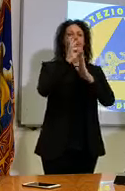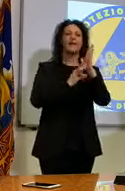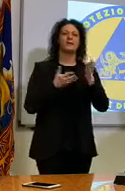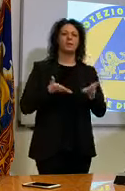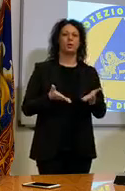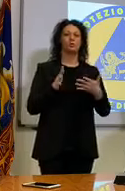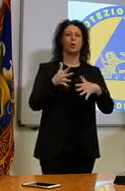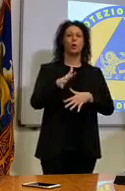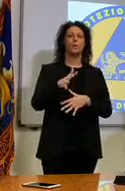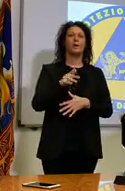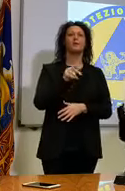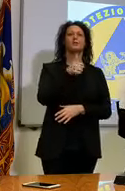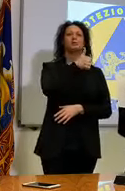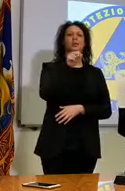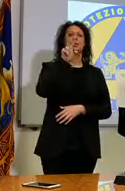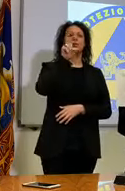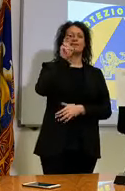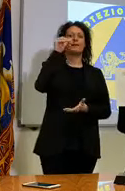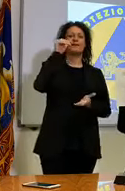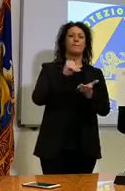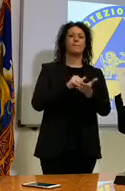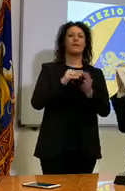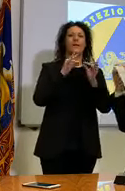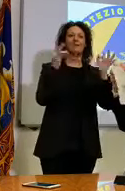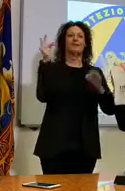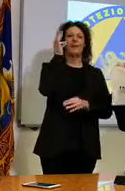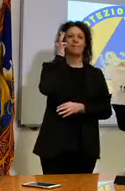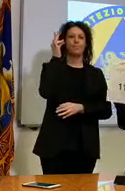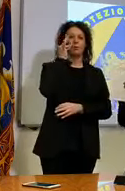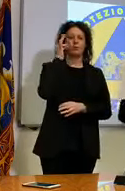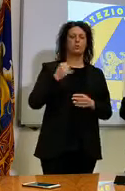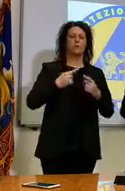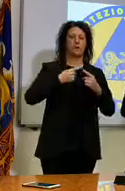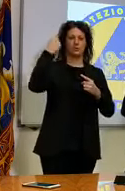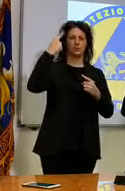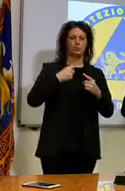a quasi 120.000 tamponi, sono